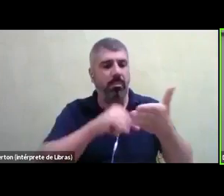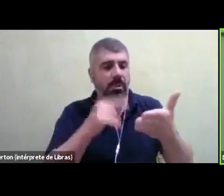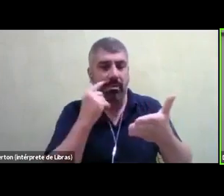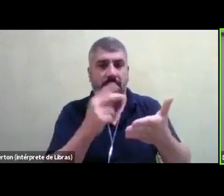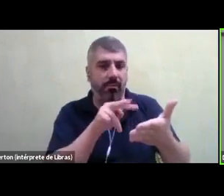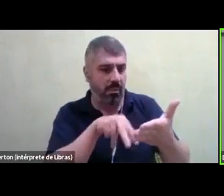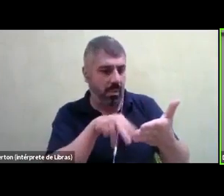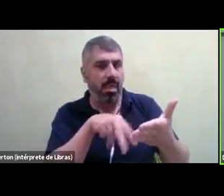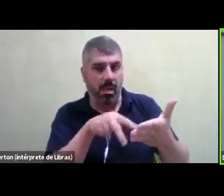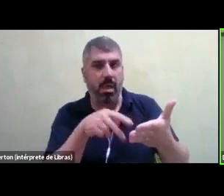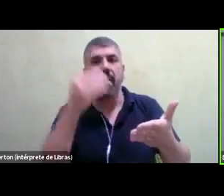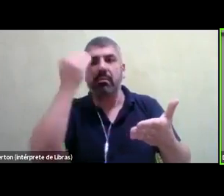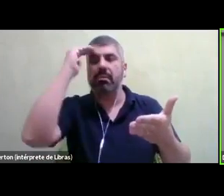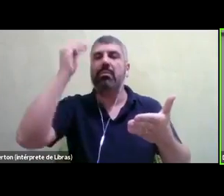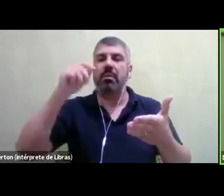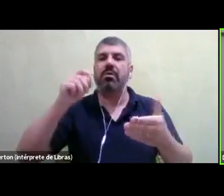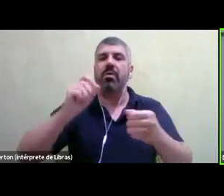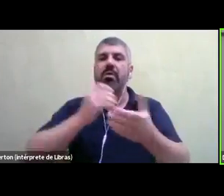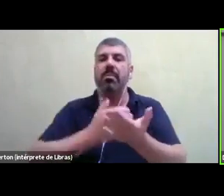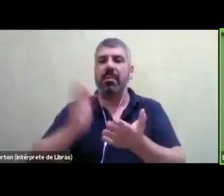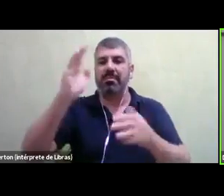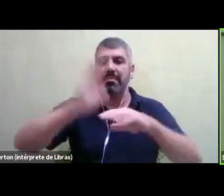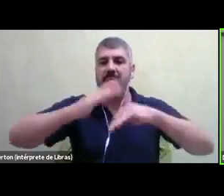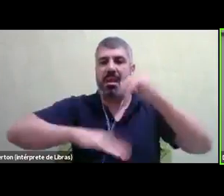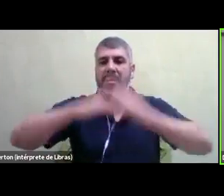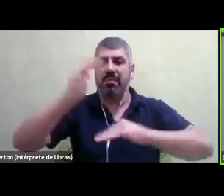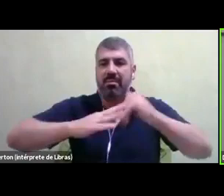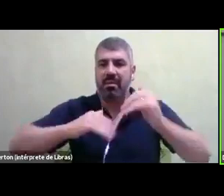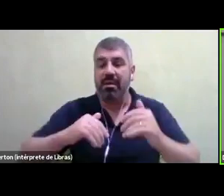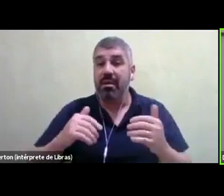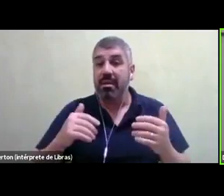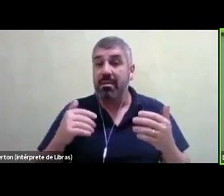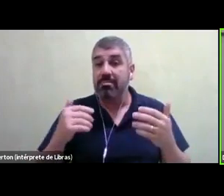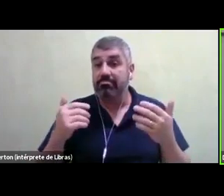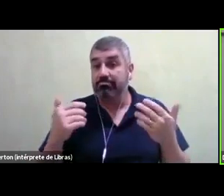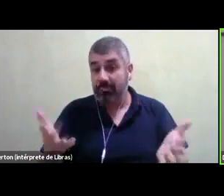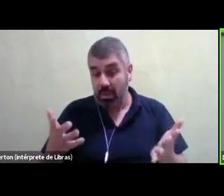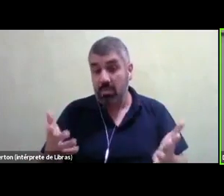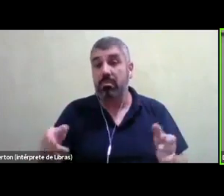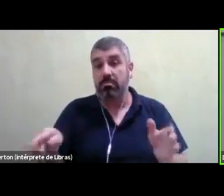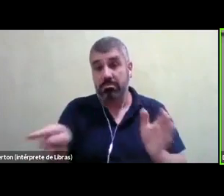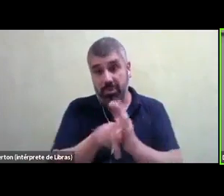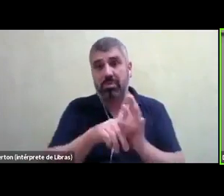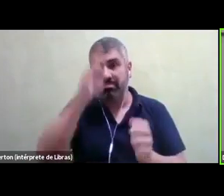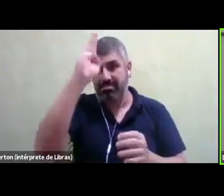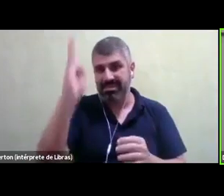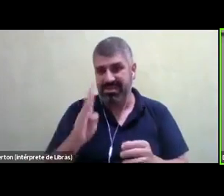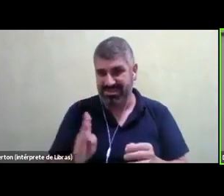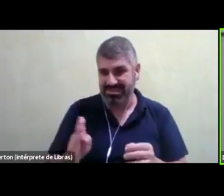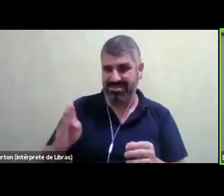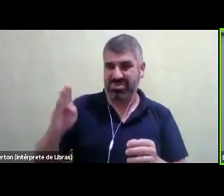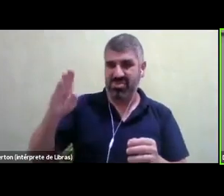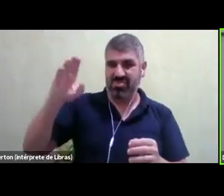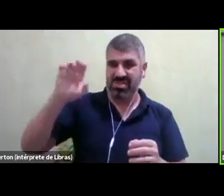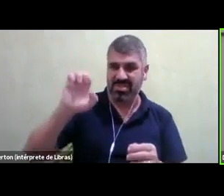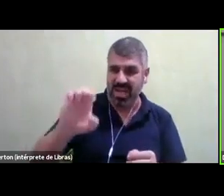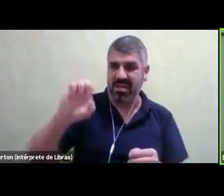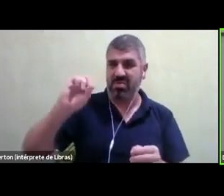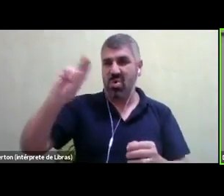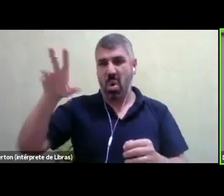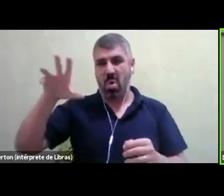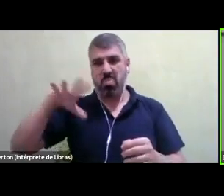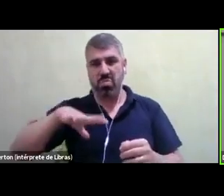também municipal e ou estadual. Então, realmente, como a Antonieta já disse,